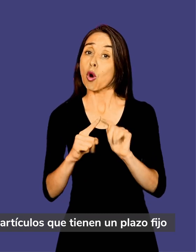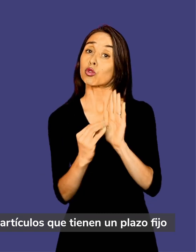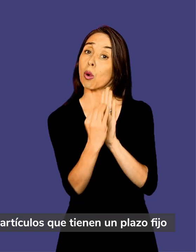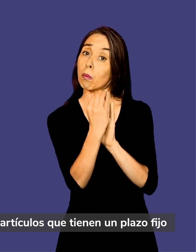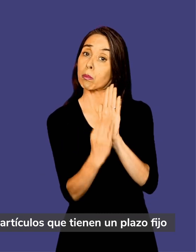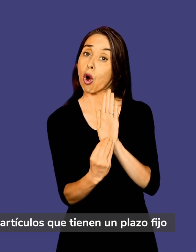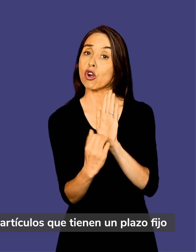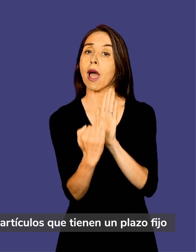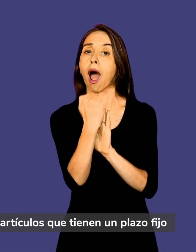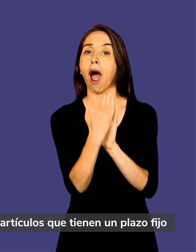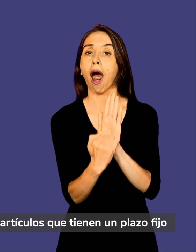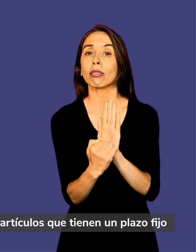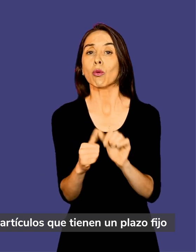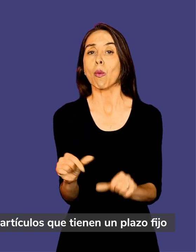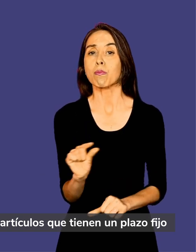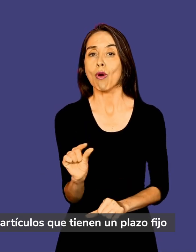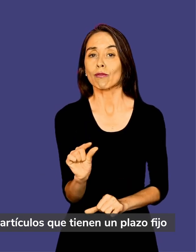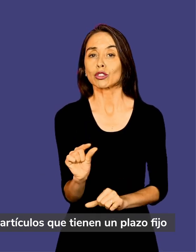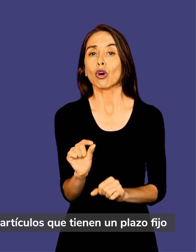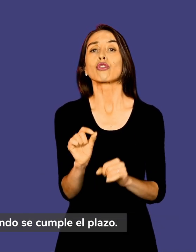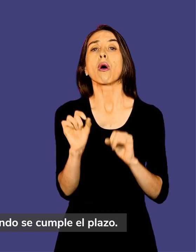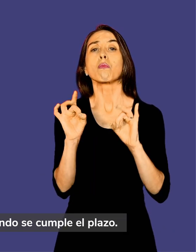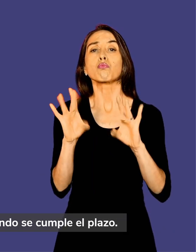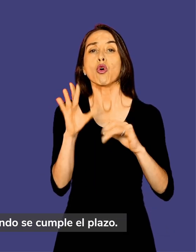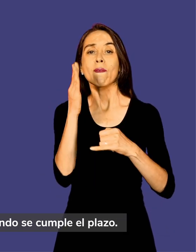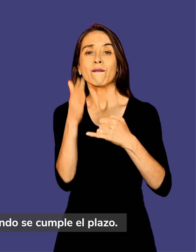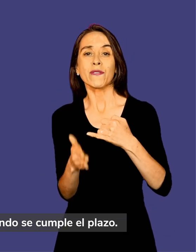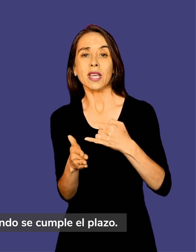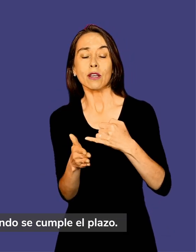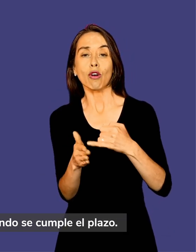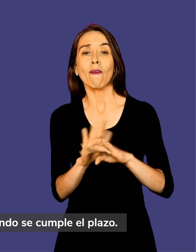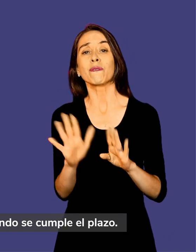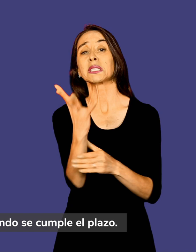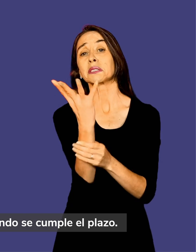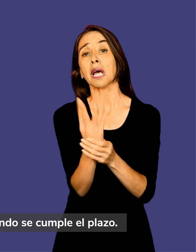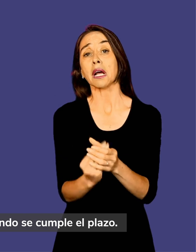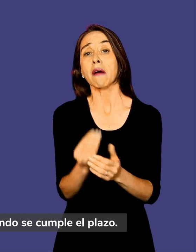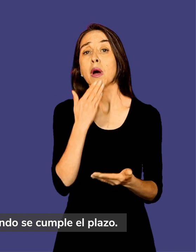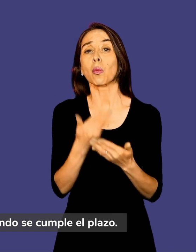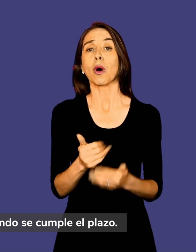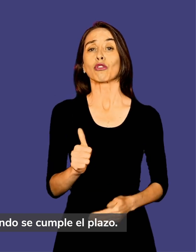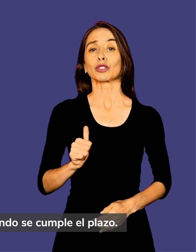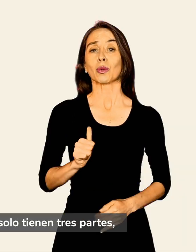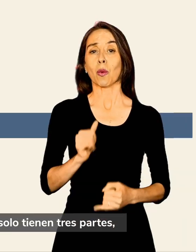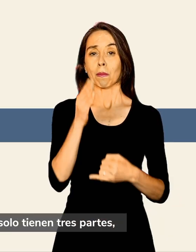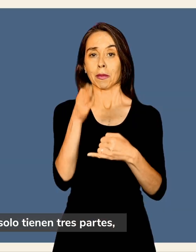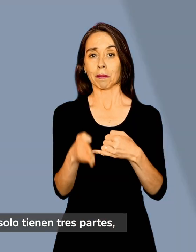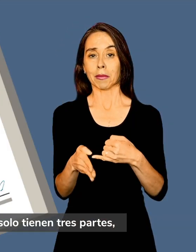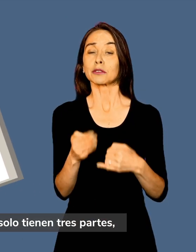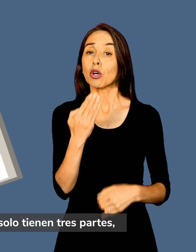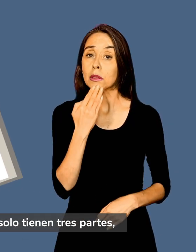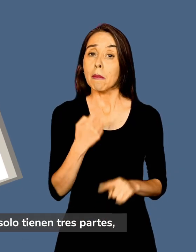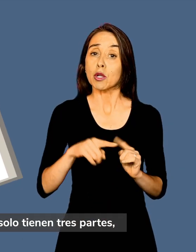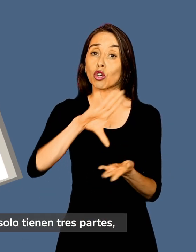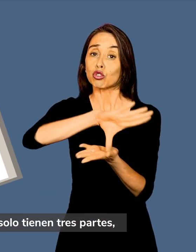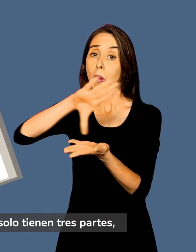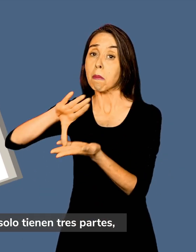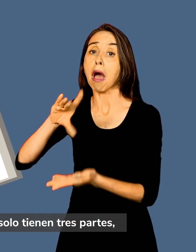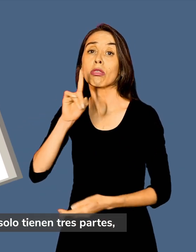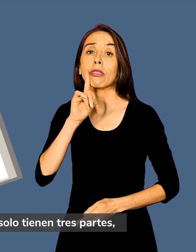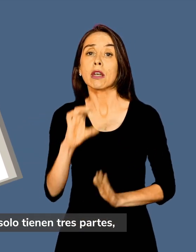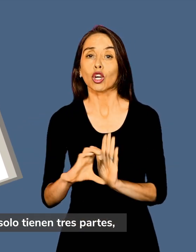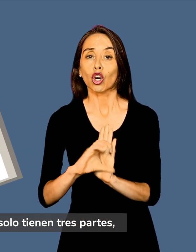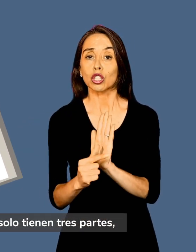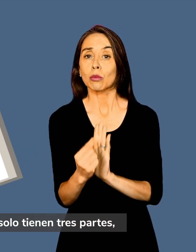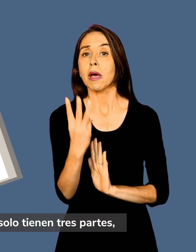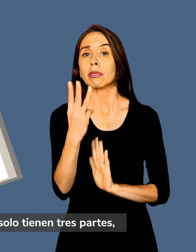que son artículos que tienen un plazo fijo y que dejan de tener vigencia cuando se cumple el plazo. También hay constituciones que solo